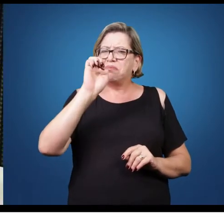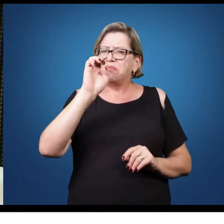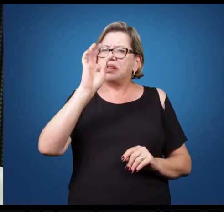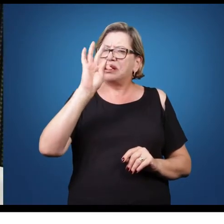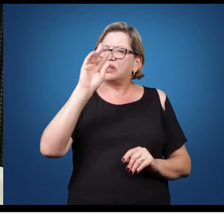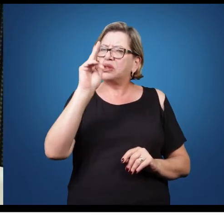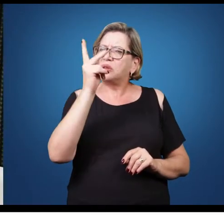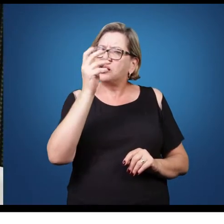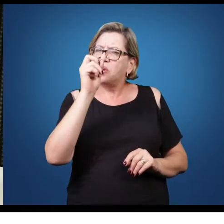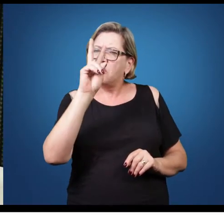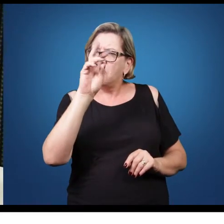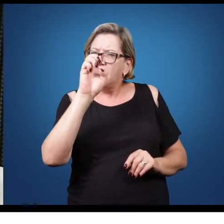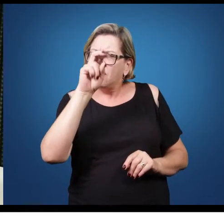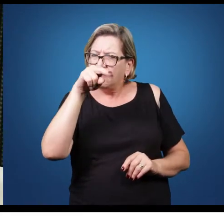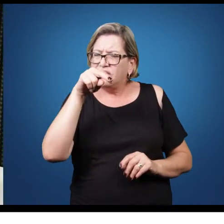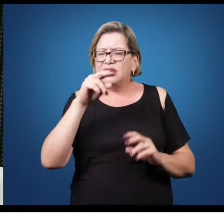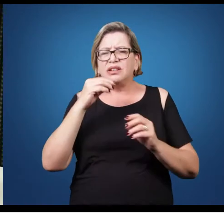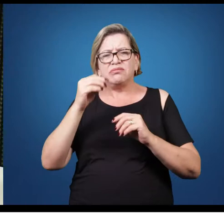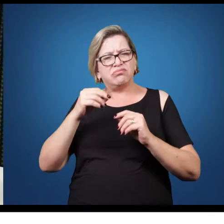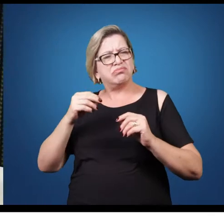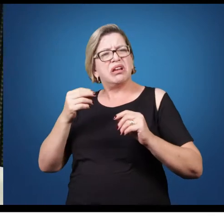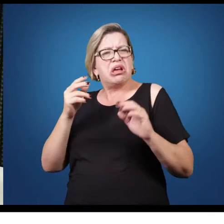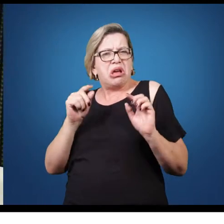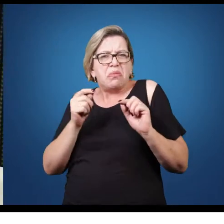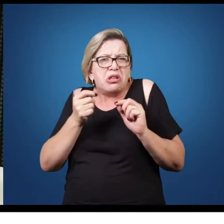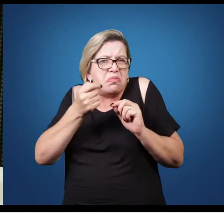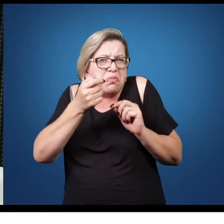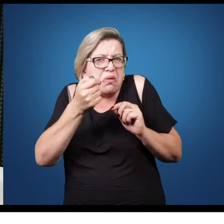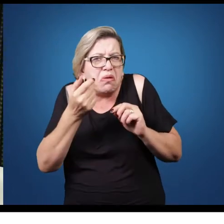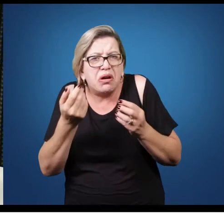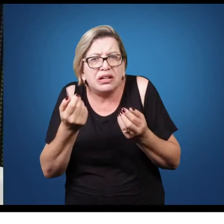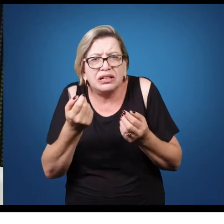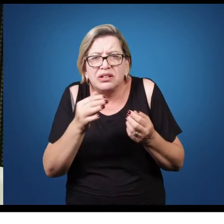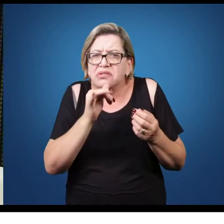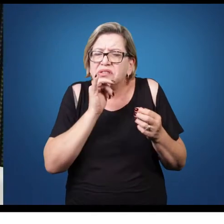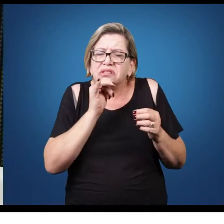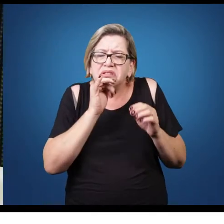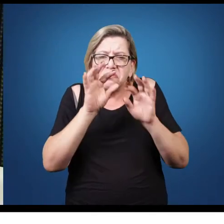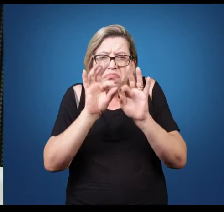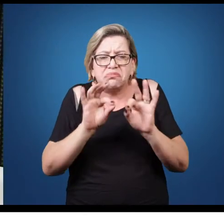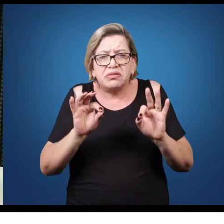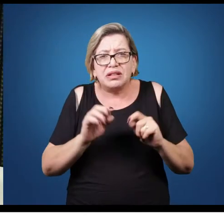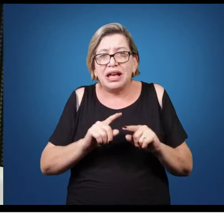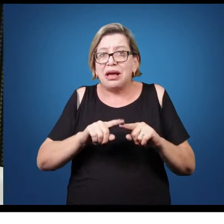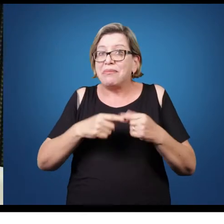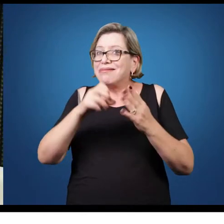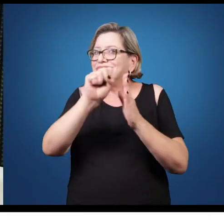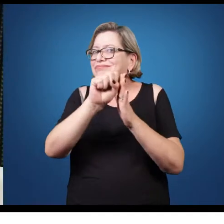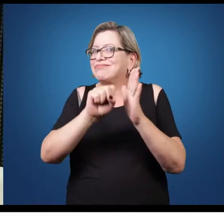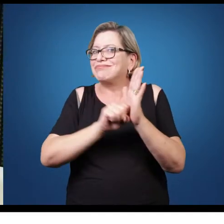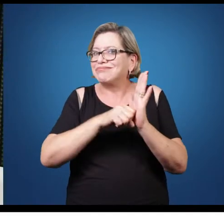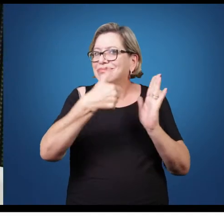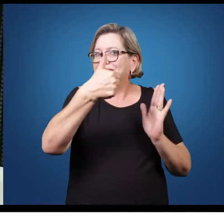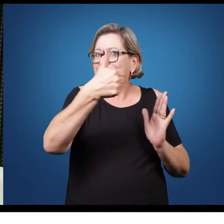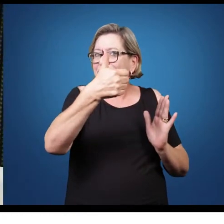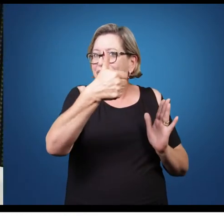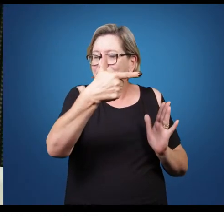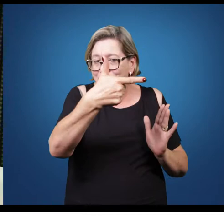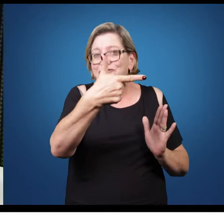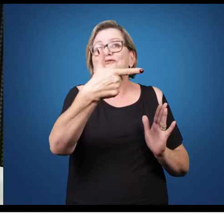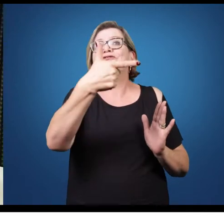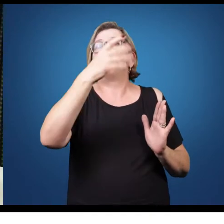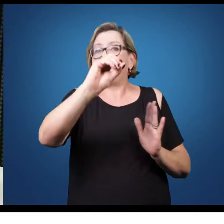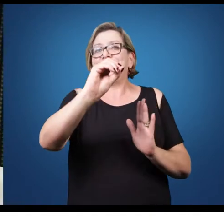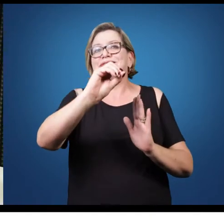tem esse botão está toda lá enquanto ainda vivo as coisas pequenas alguns exemplos históricos apenas o século 20 a partir dos anos 60